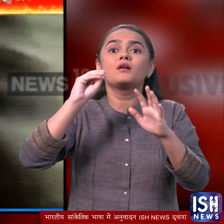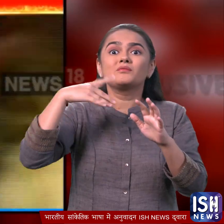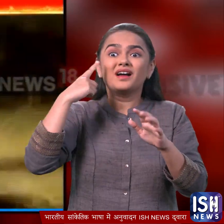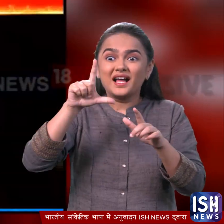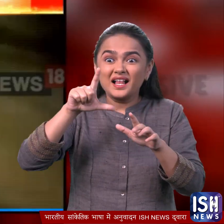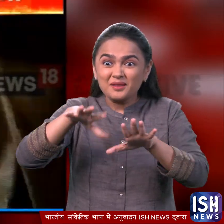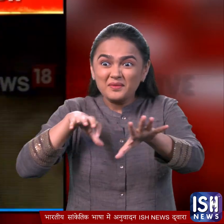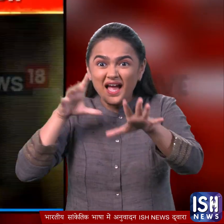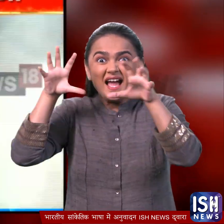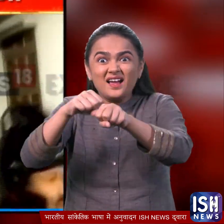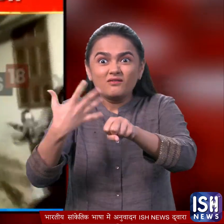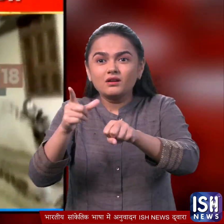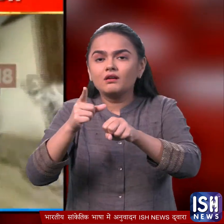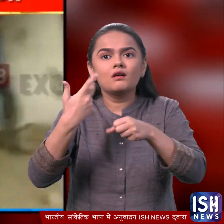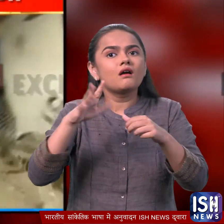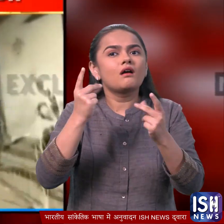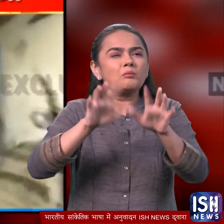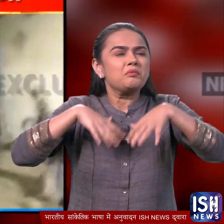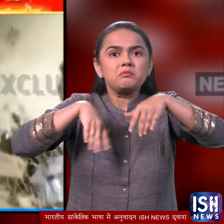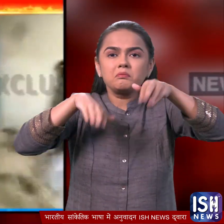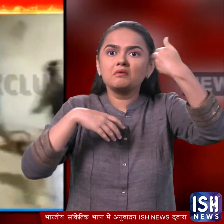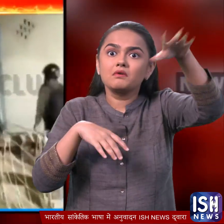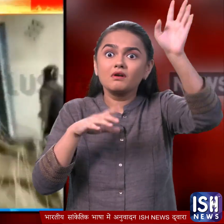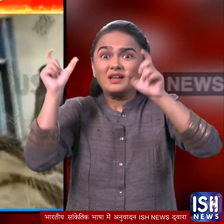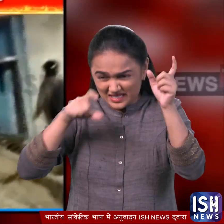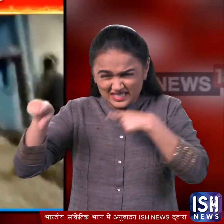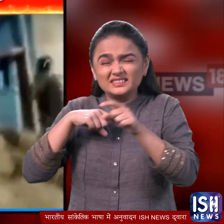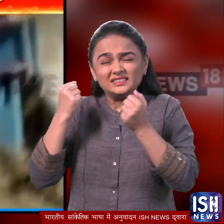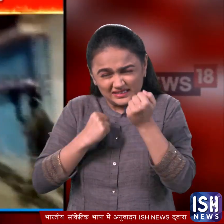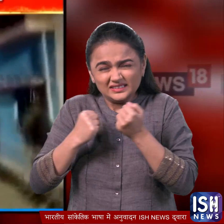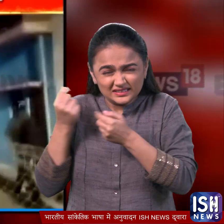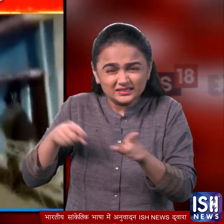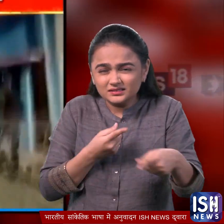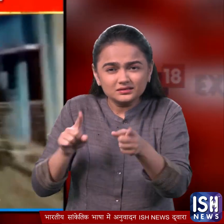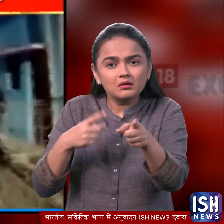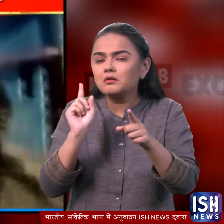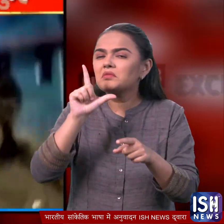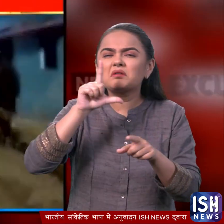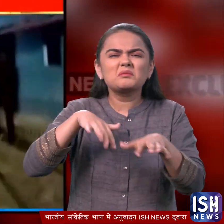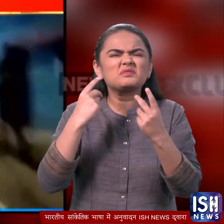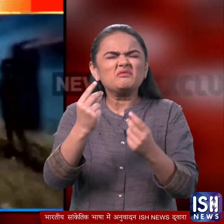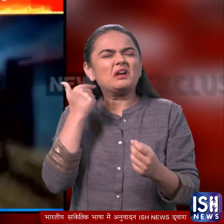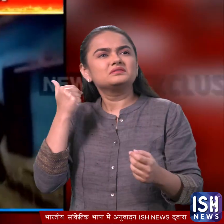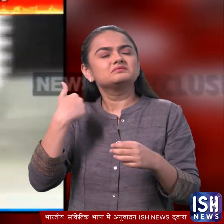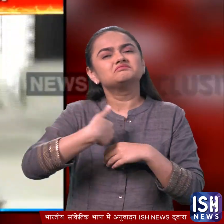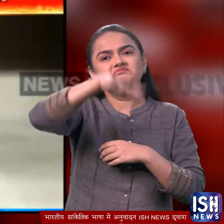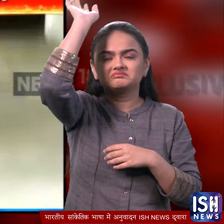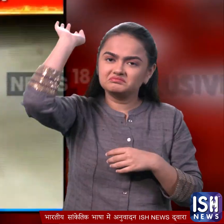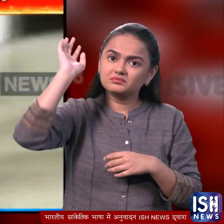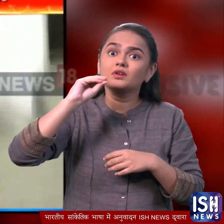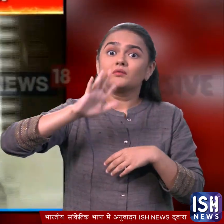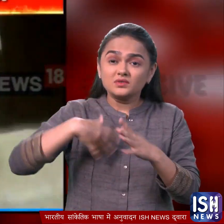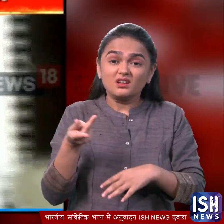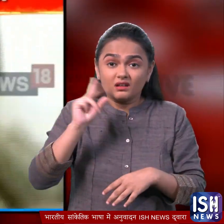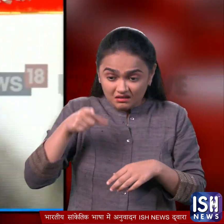और हाथ आया वो तेंदुआ भाग निकला। हालांकि वन विभाग के कर्मचारियों ने उसका पीछा भी किया, लेकिन तब तक वो उन्हें चकमा देकर फरार हो चुका था। इसके